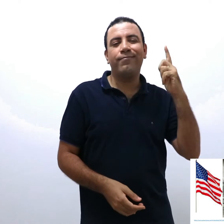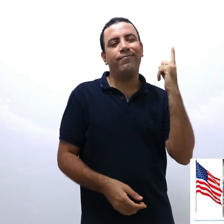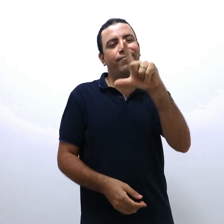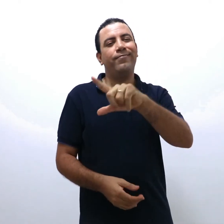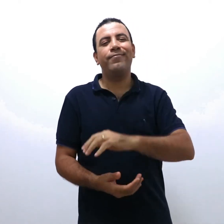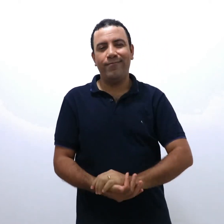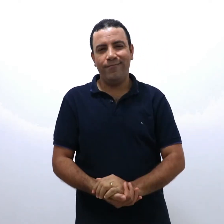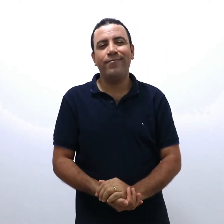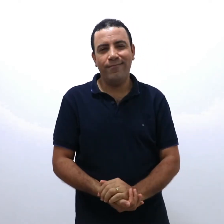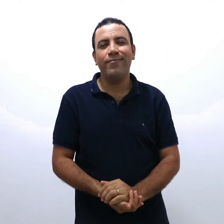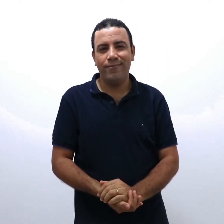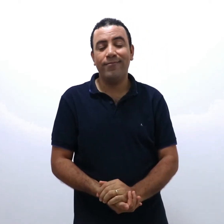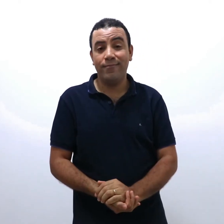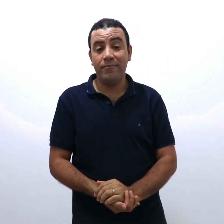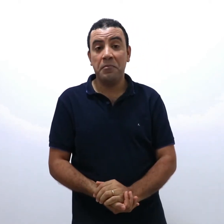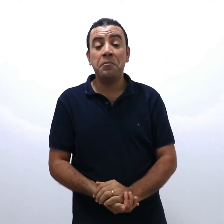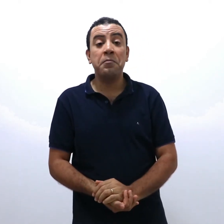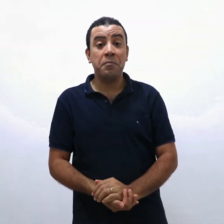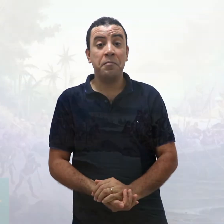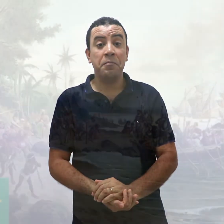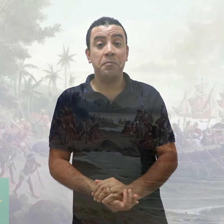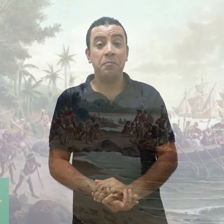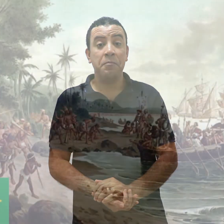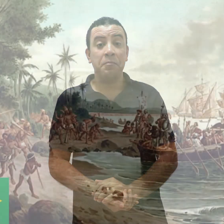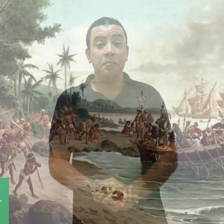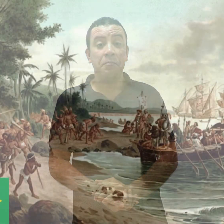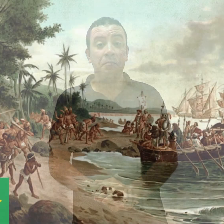mais tarde ela se tornou uma universidade, hoje a Universidade Gallaudet.